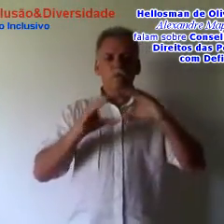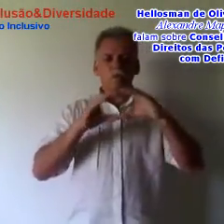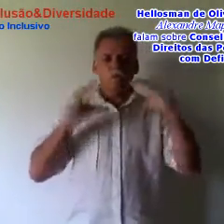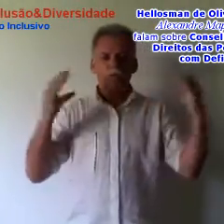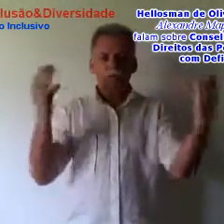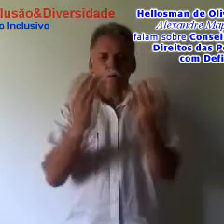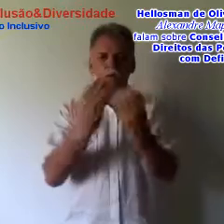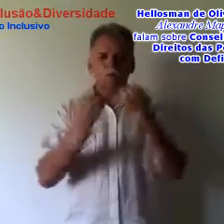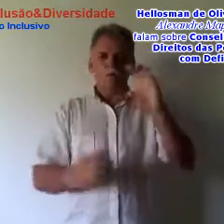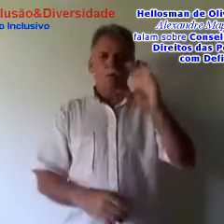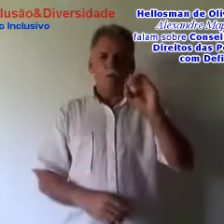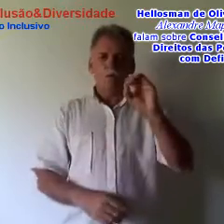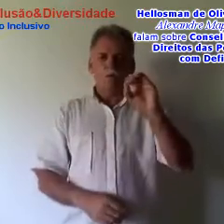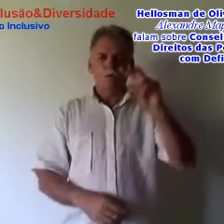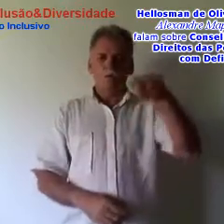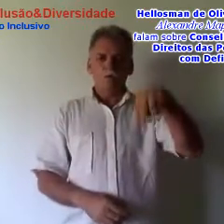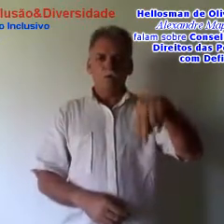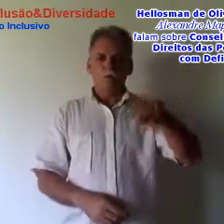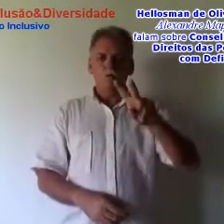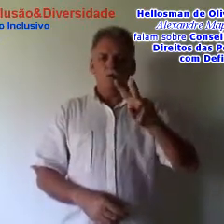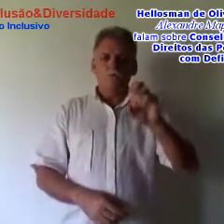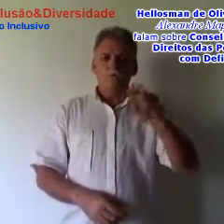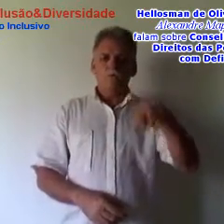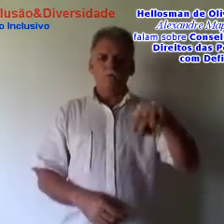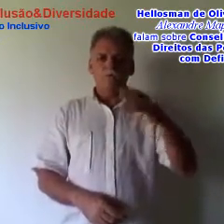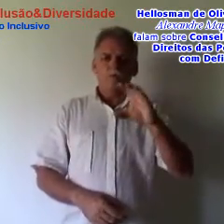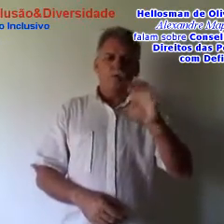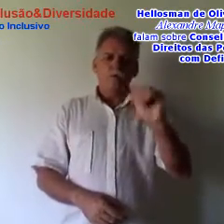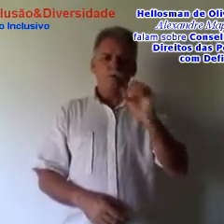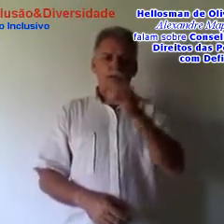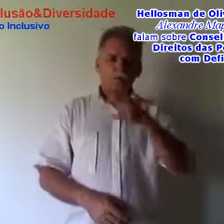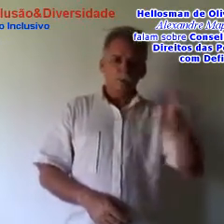aí, já temos 2 anos de convenção praticamente